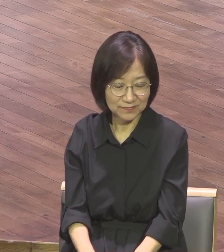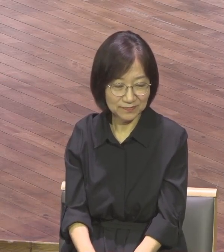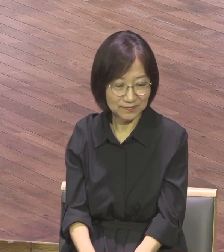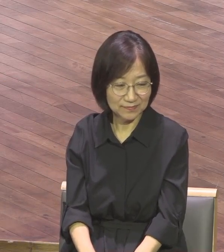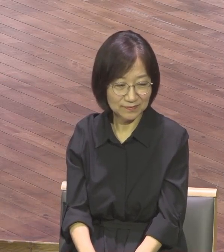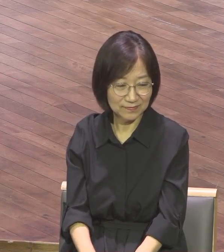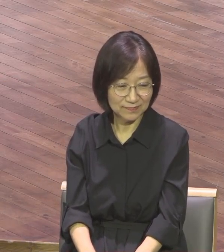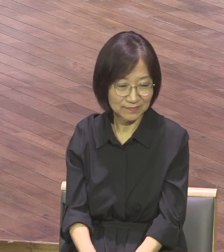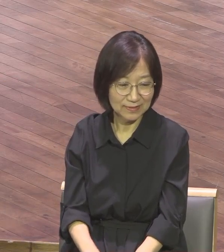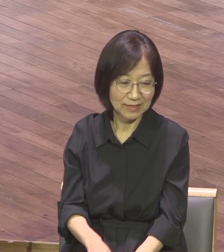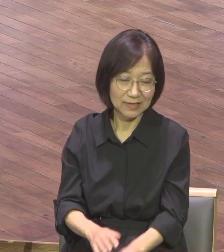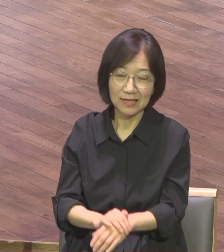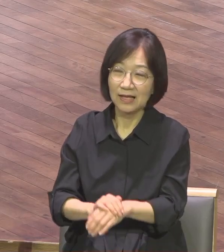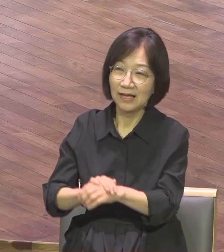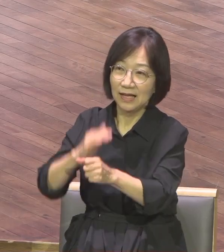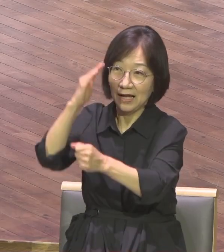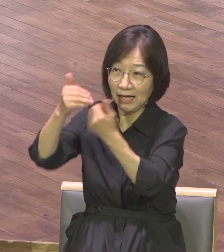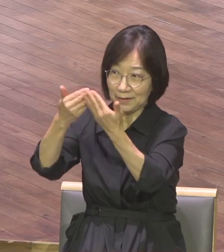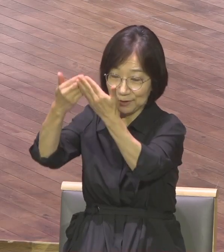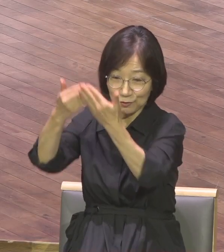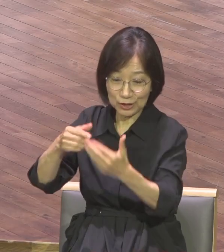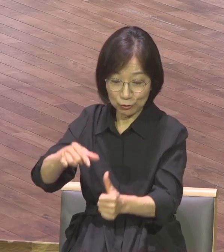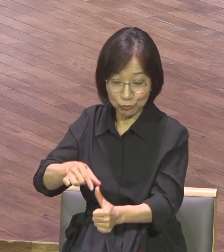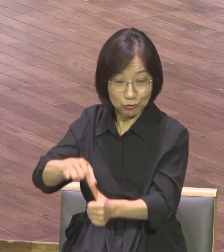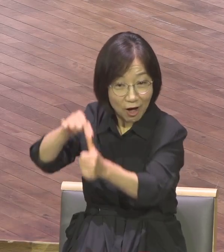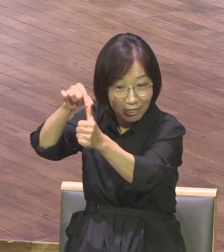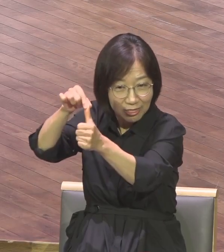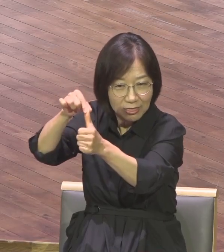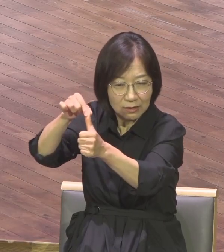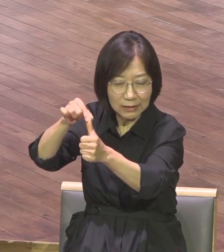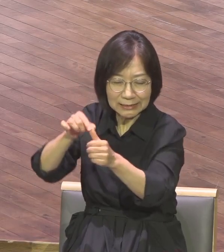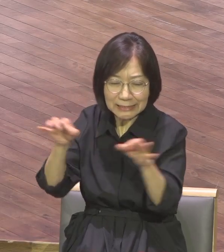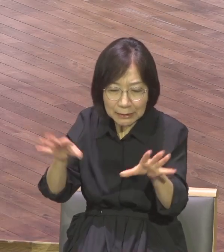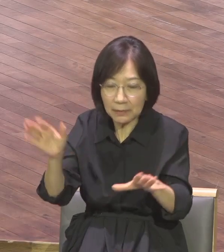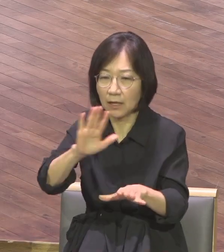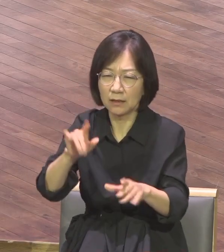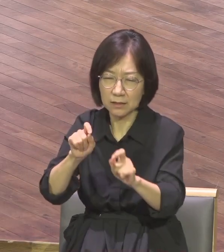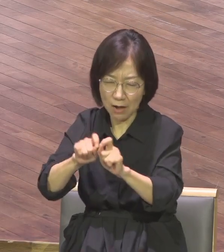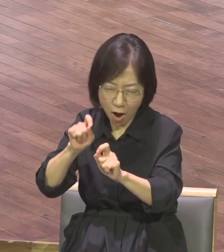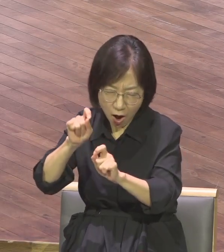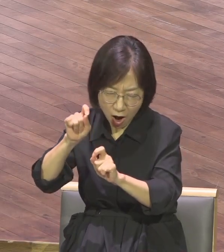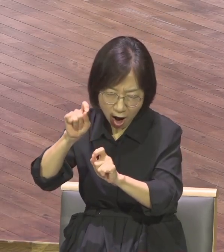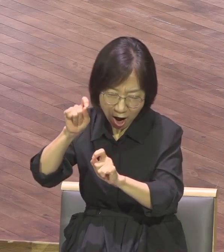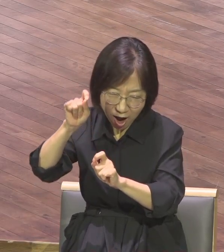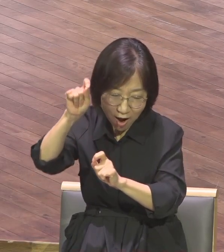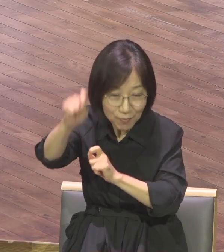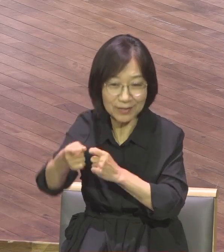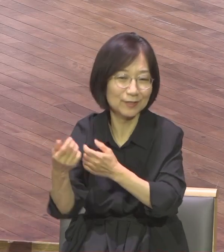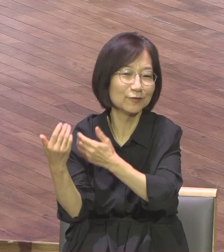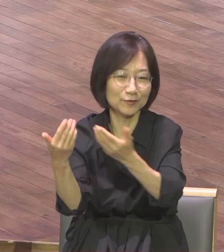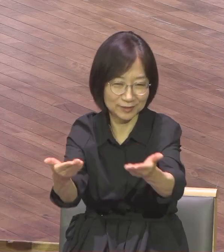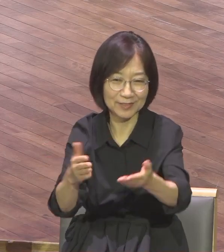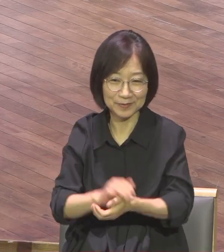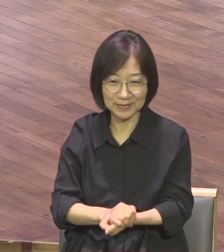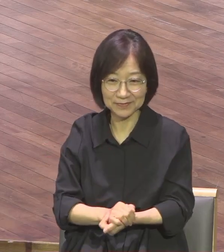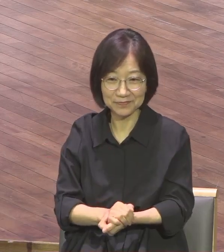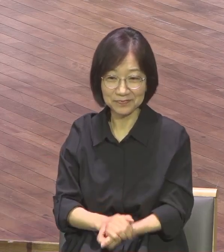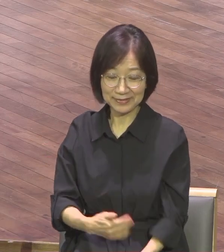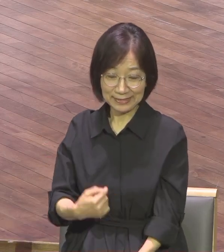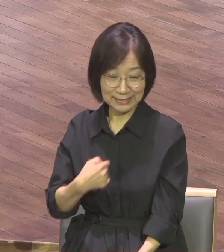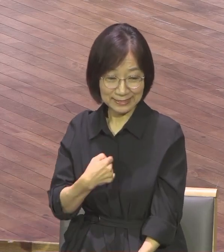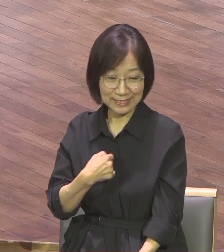거예요. 영혼을 영혼으로 초대를 받은 줄 믿으시기 바랍니다. 제가 이 에베소서를 강의한